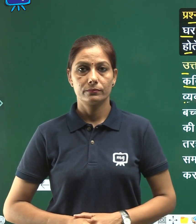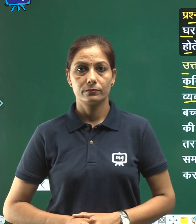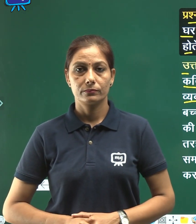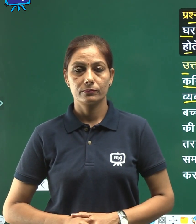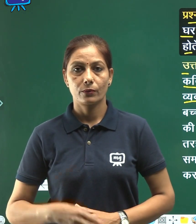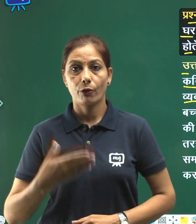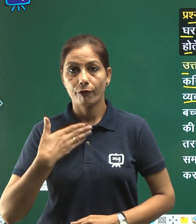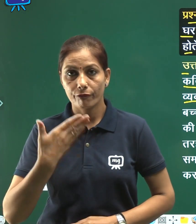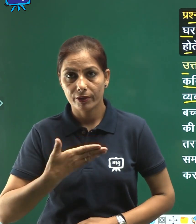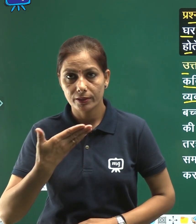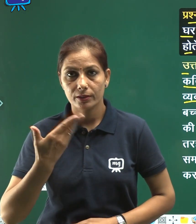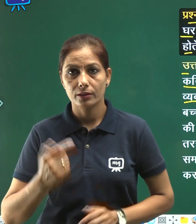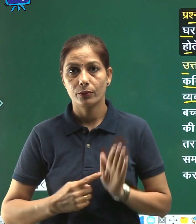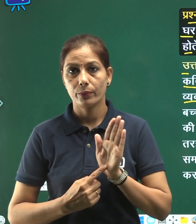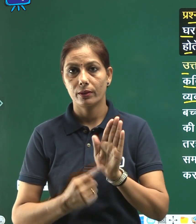व्यक्त करते हुए